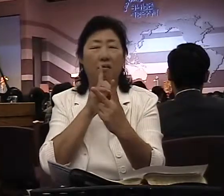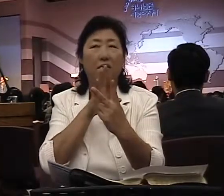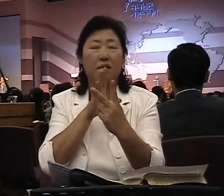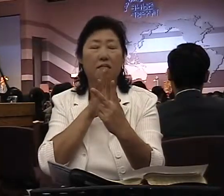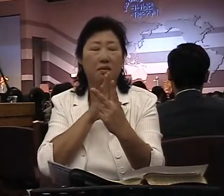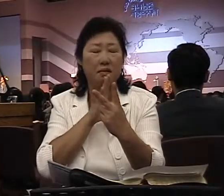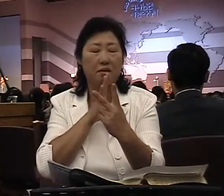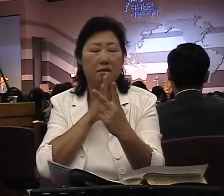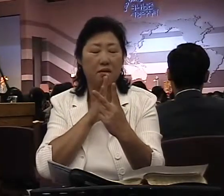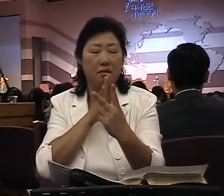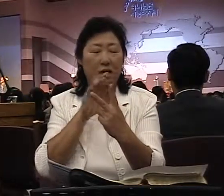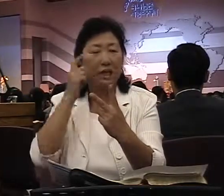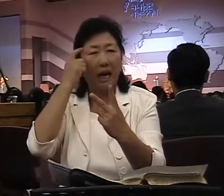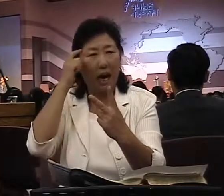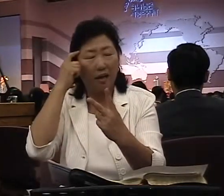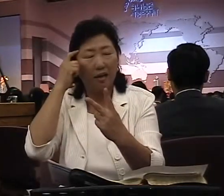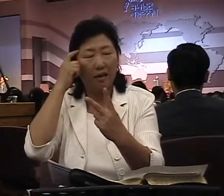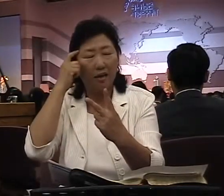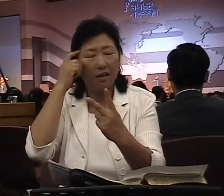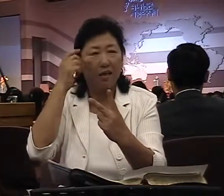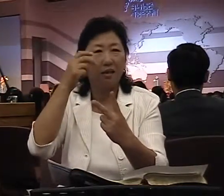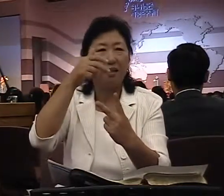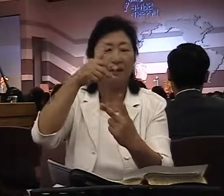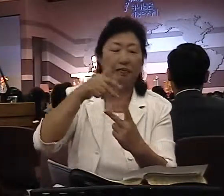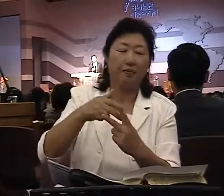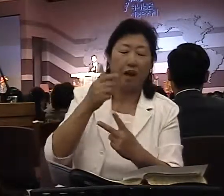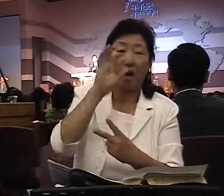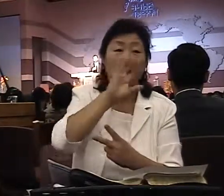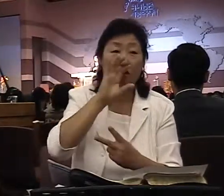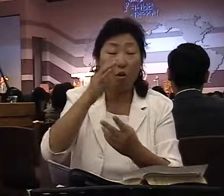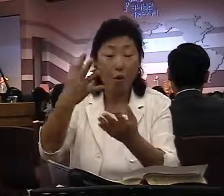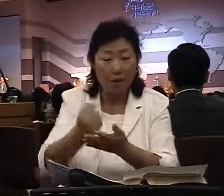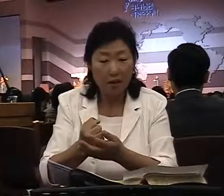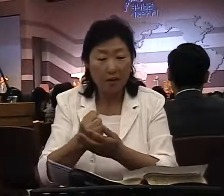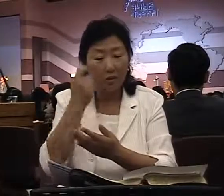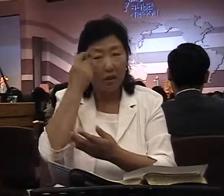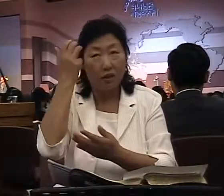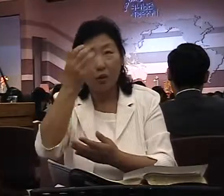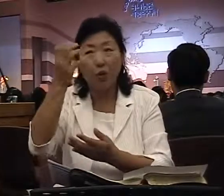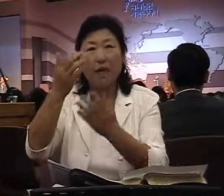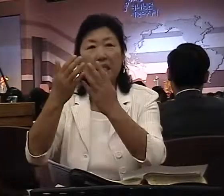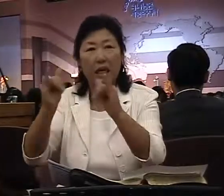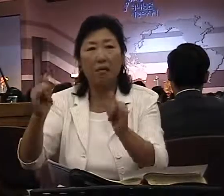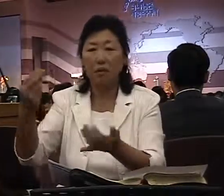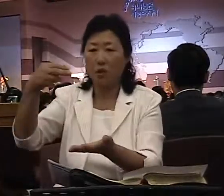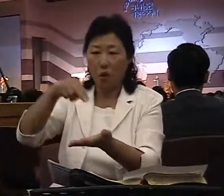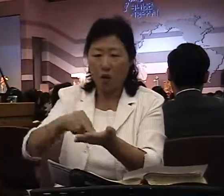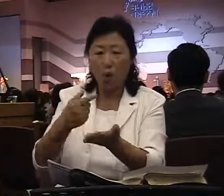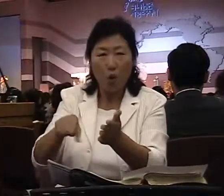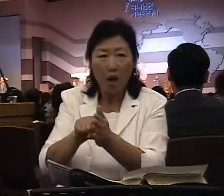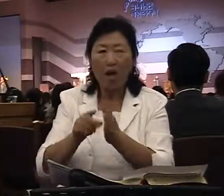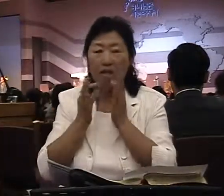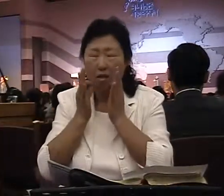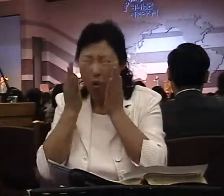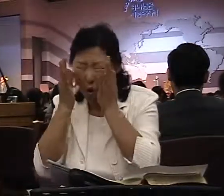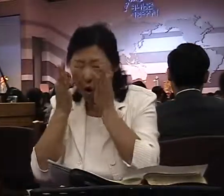필수. 훈련을 받아 성령의 사람으로 세워지기 위해 내가 노력하고 내 몸을 쳐서 복종하게